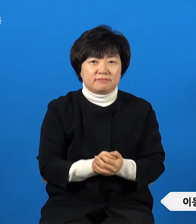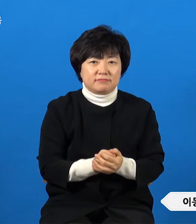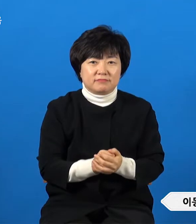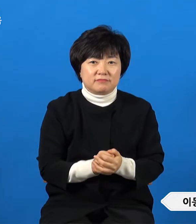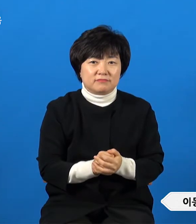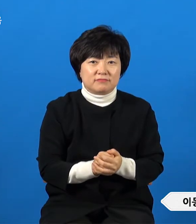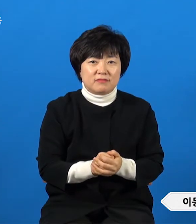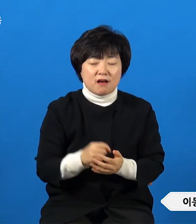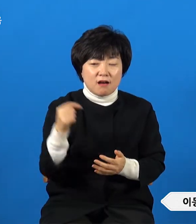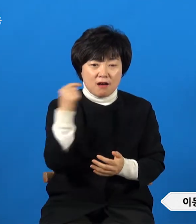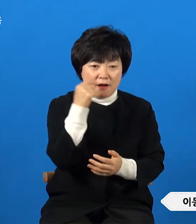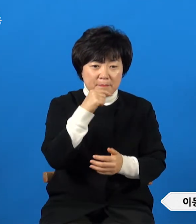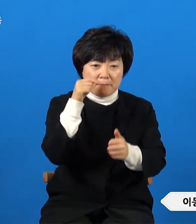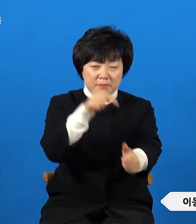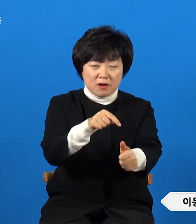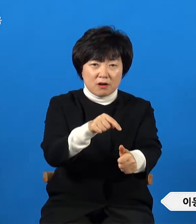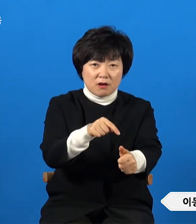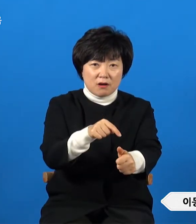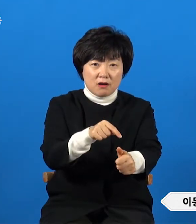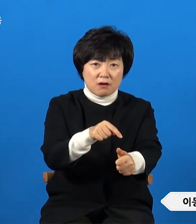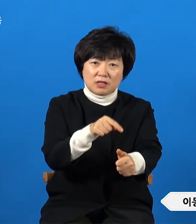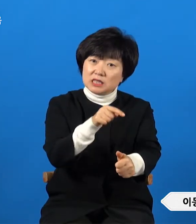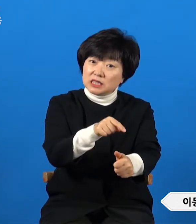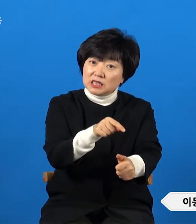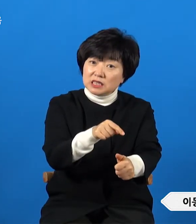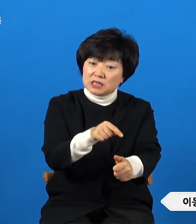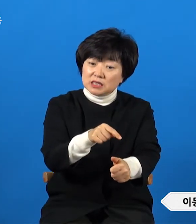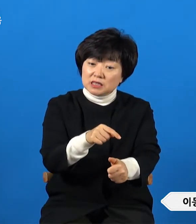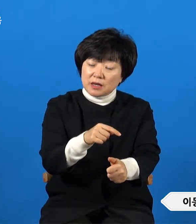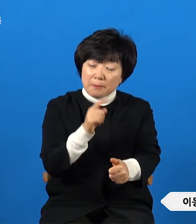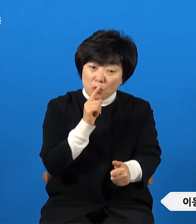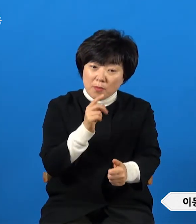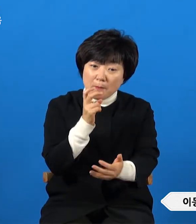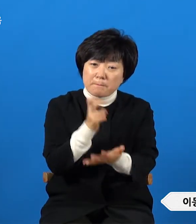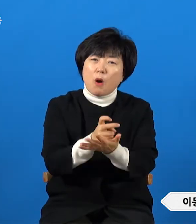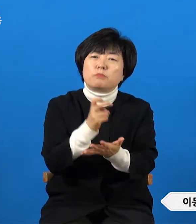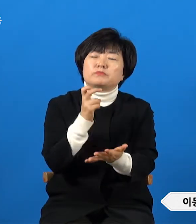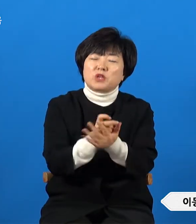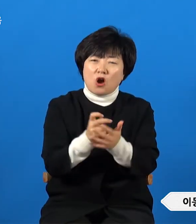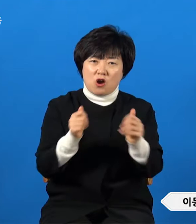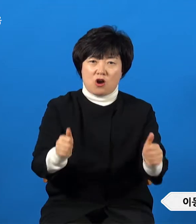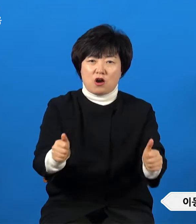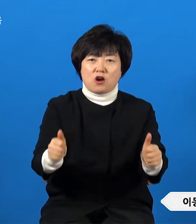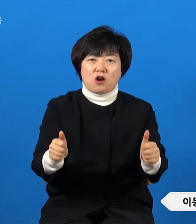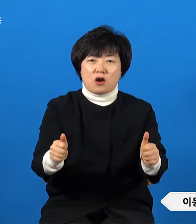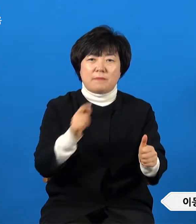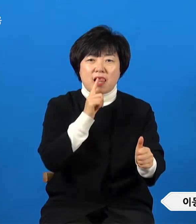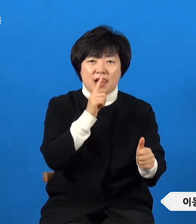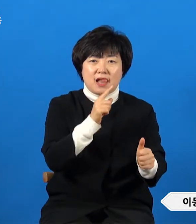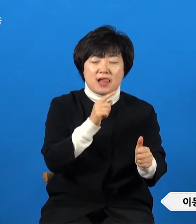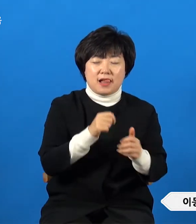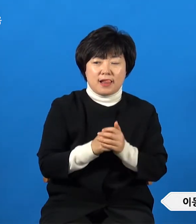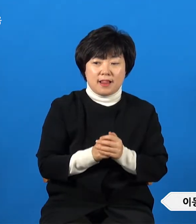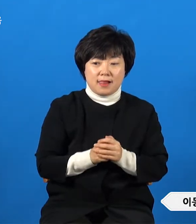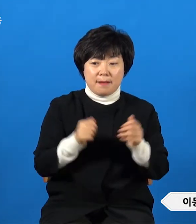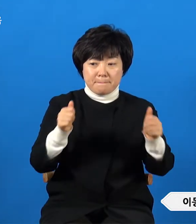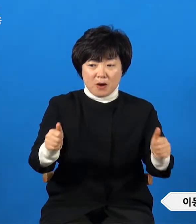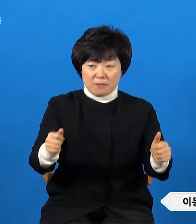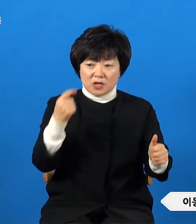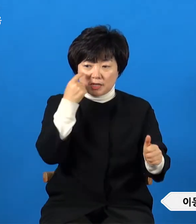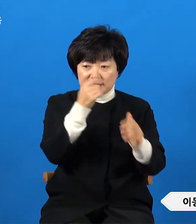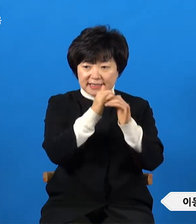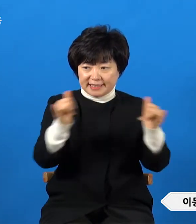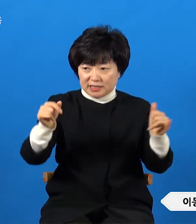단어가 원문에 보면 법정 용어예요. 법정 용어. 마치 법정에 증인으로 출석한 사람이 자,